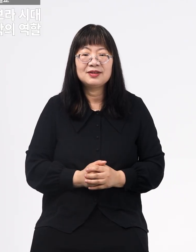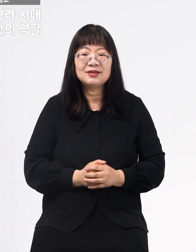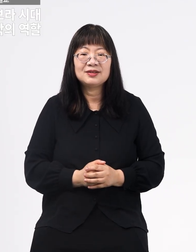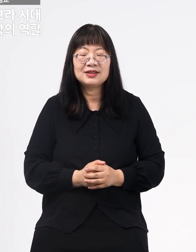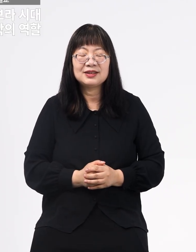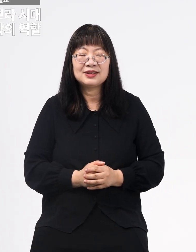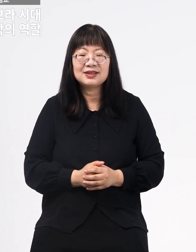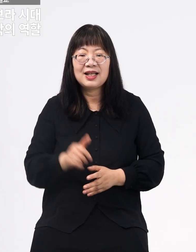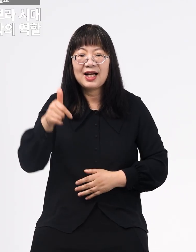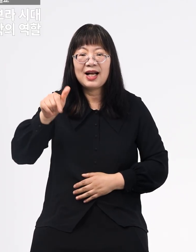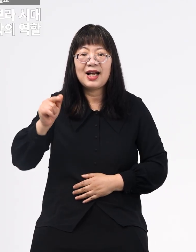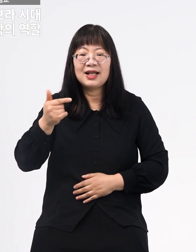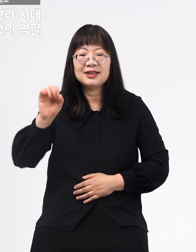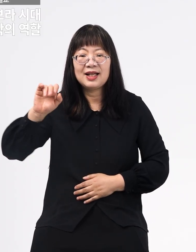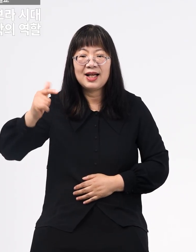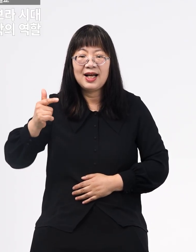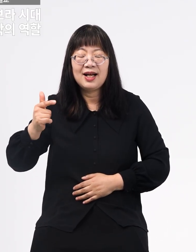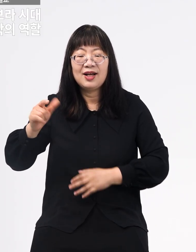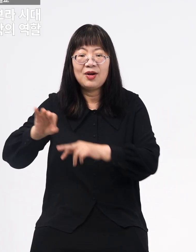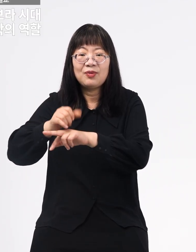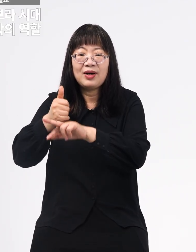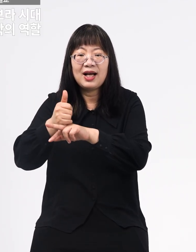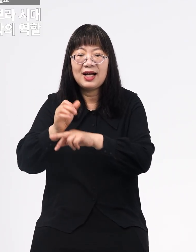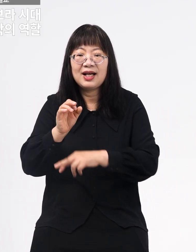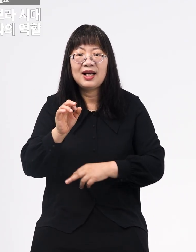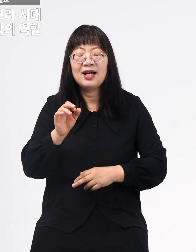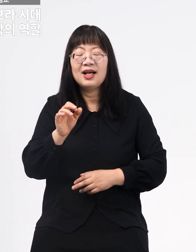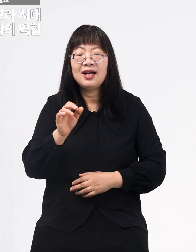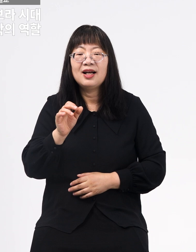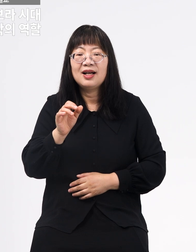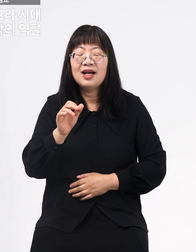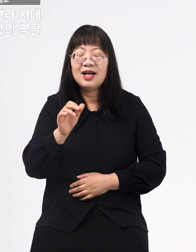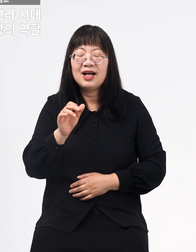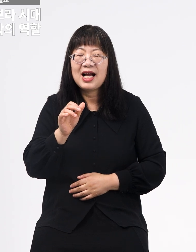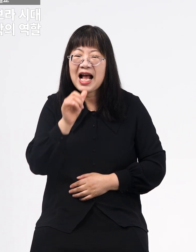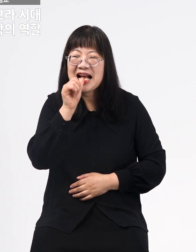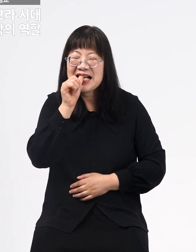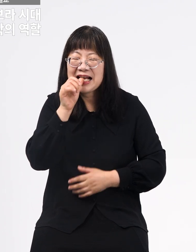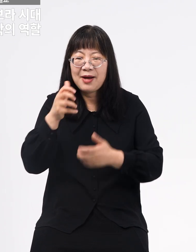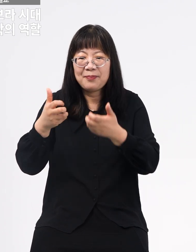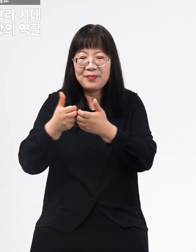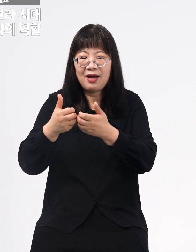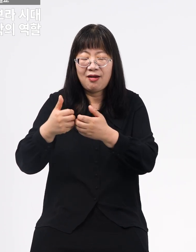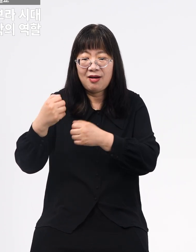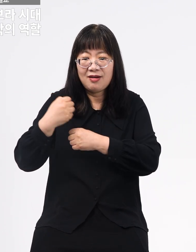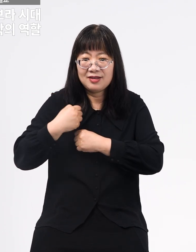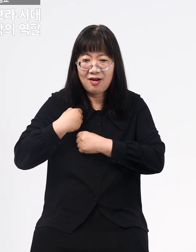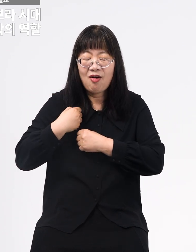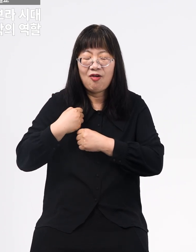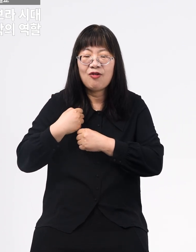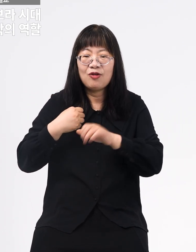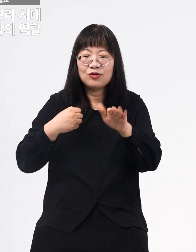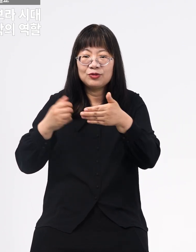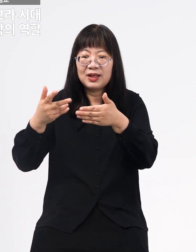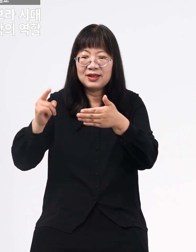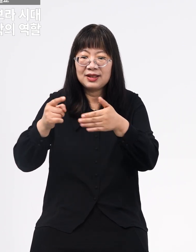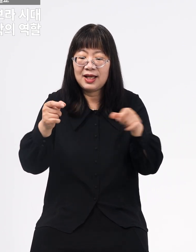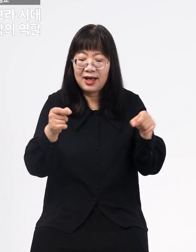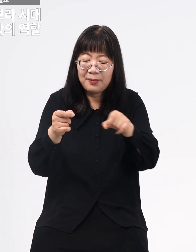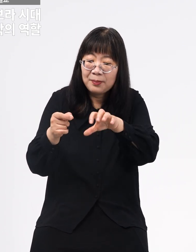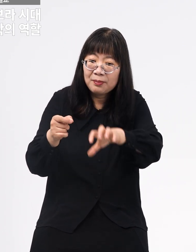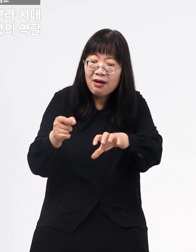이 가나안 왕 야빈의 철병거 900대 앞에 어마어마한 잘 훈련된 병력